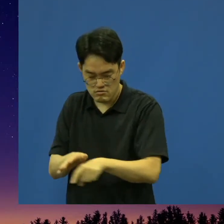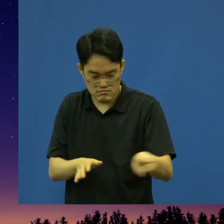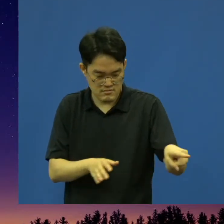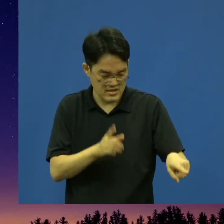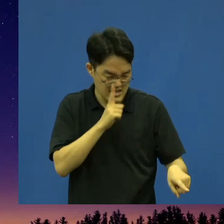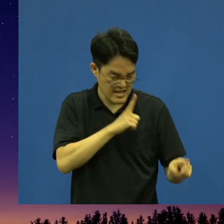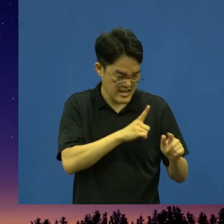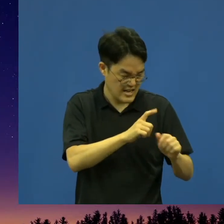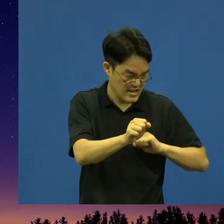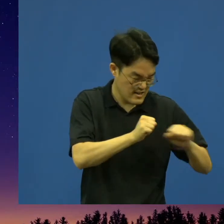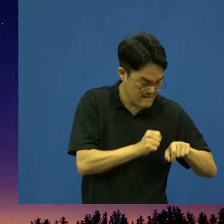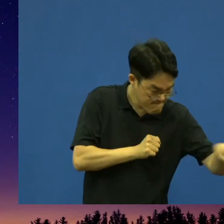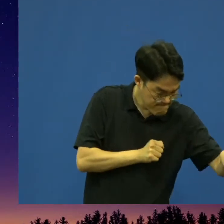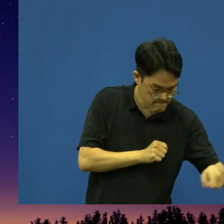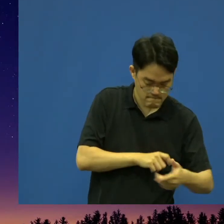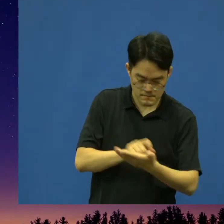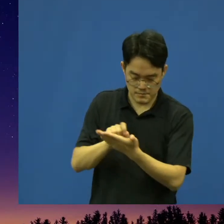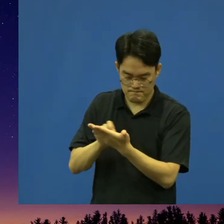사랑하는 여러분,